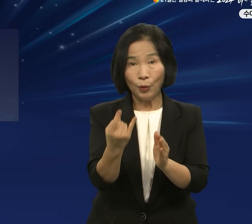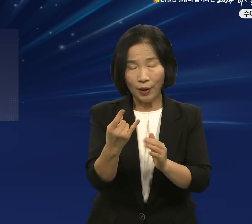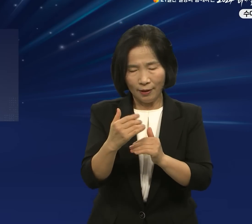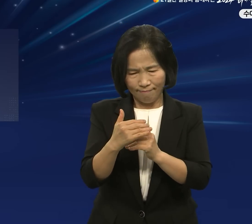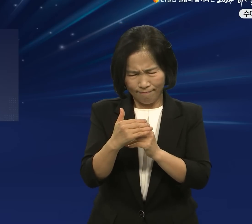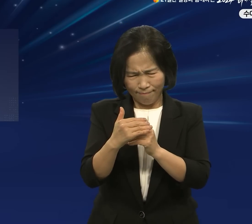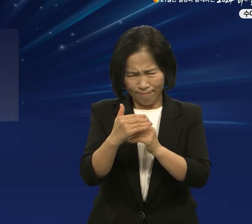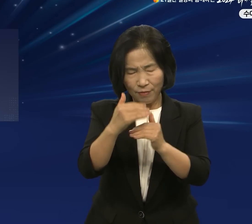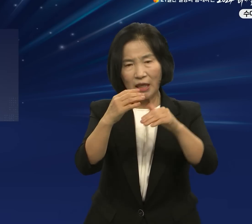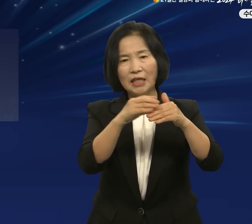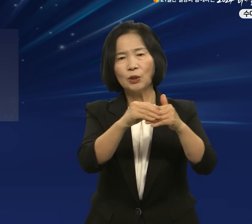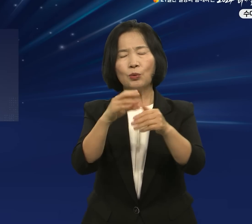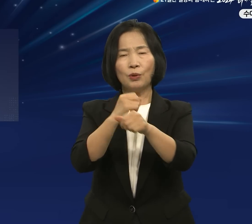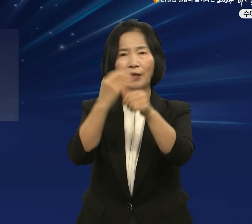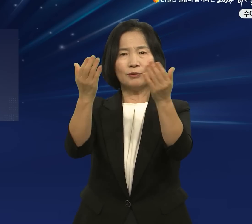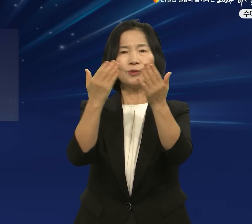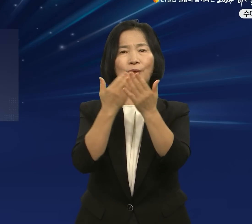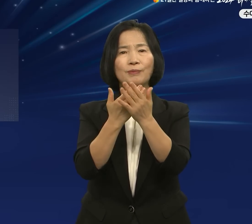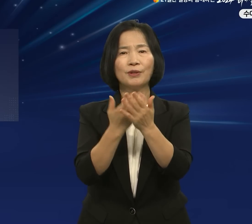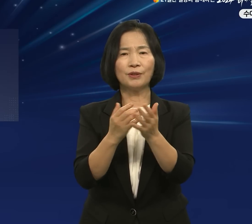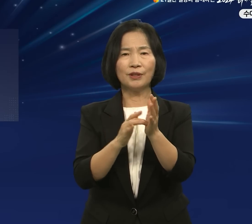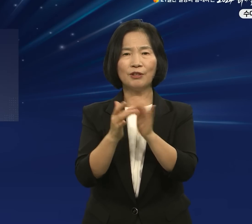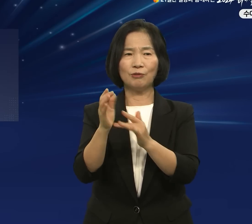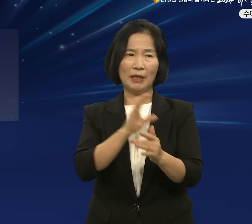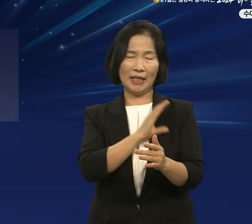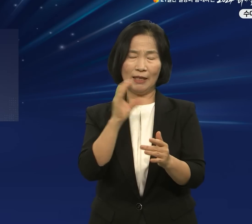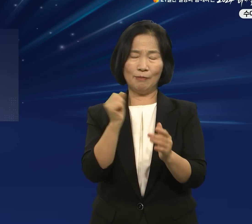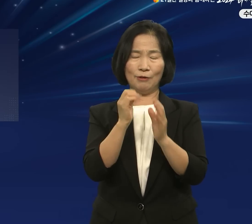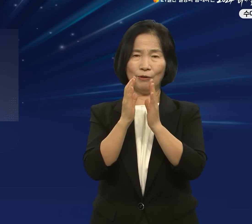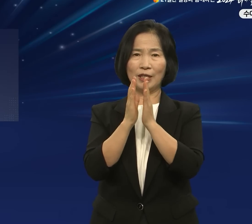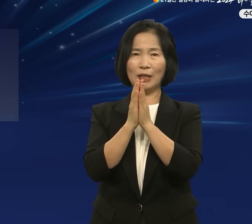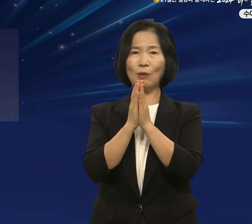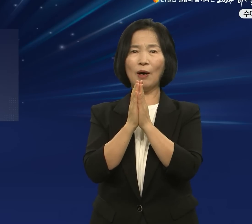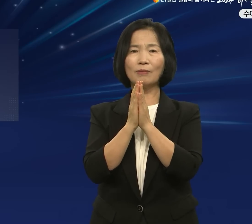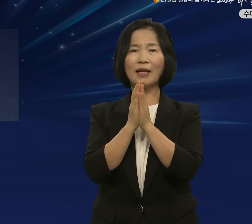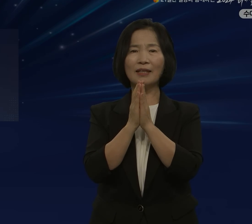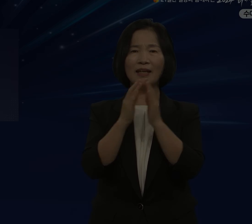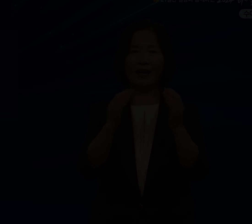주옵소서. 예수님 이름으로 기도하옵나이다. 아멘.